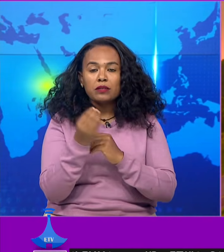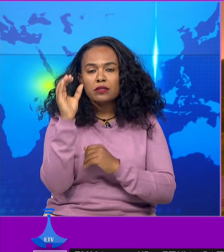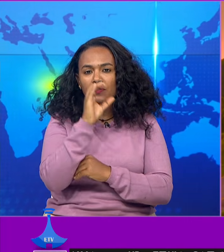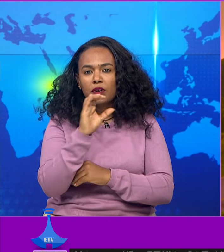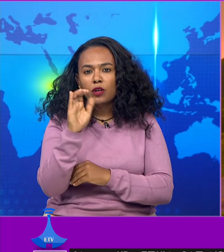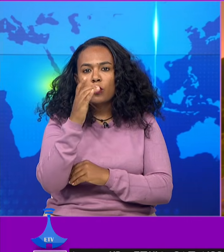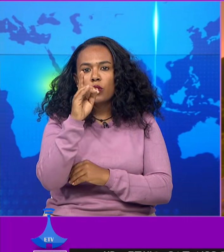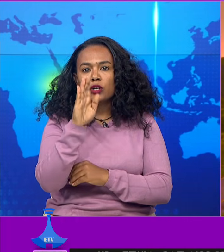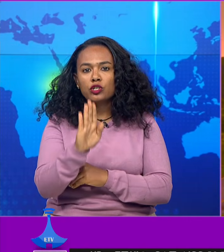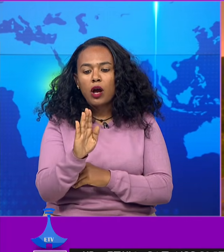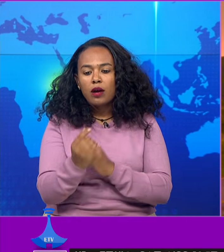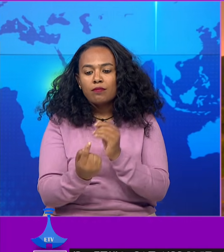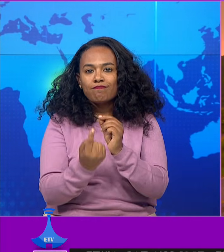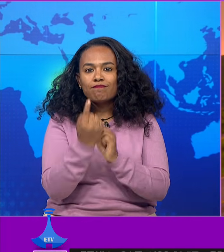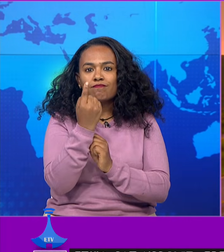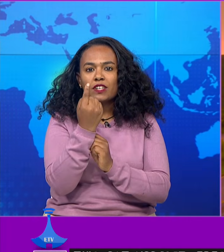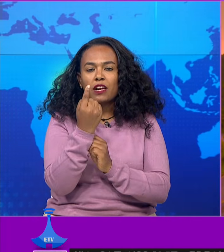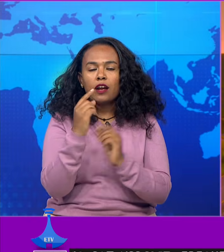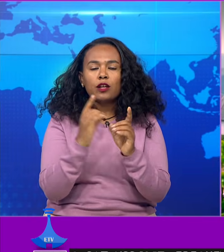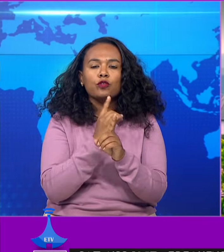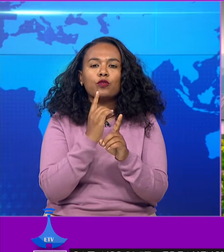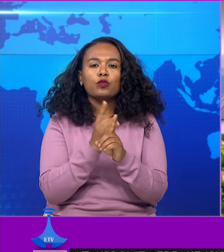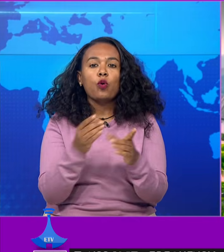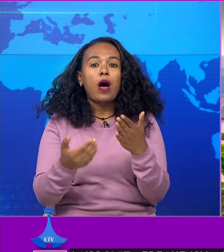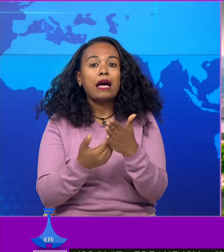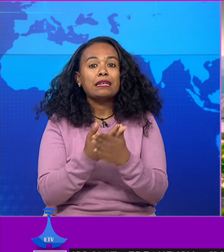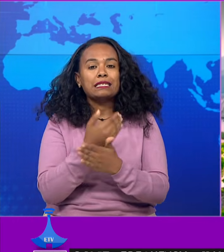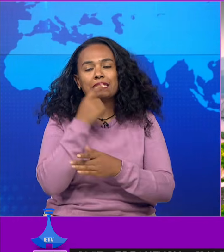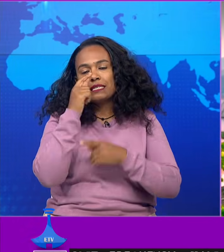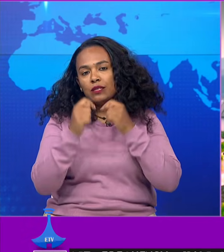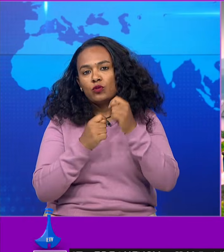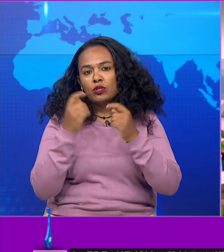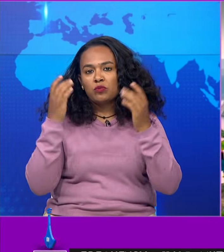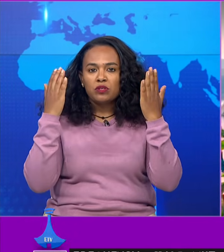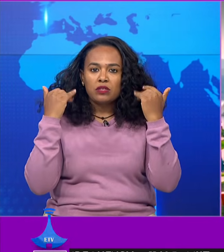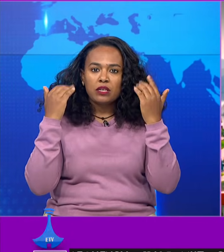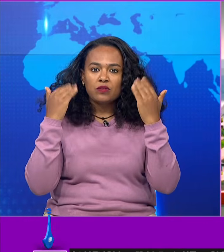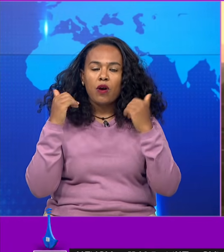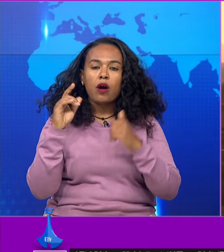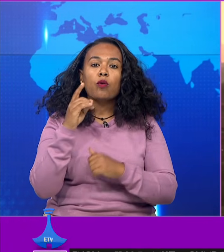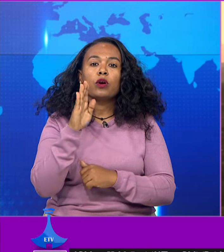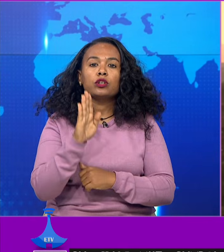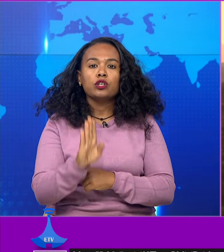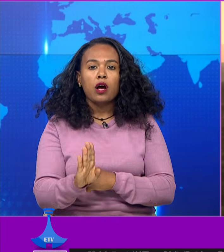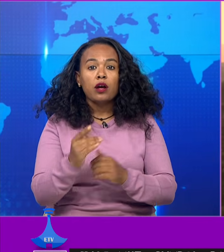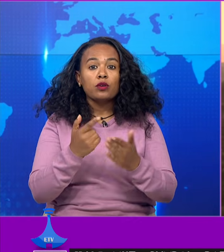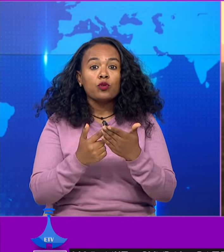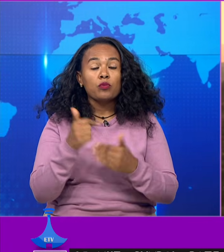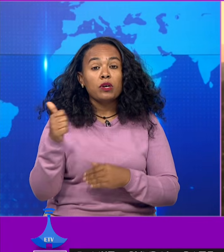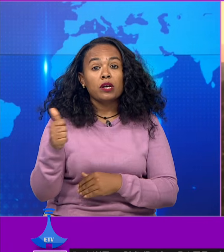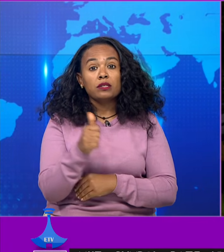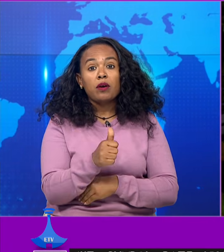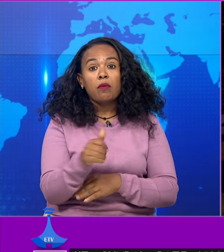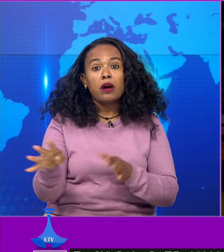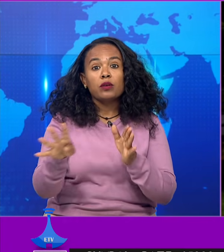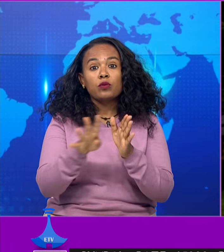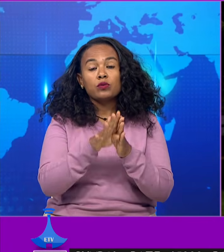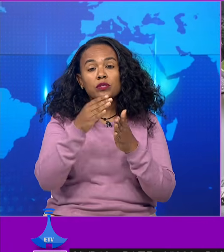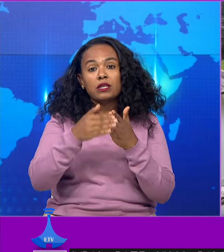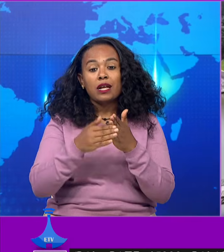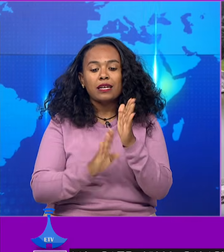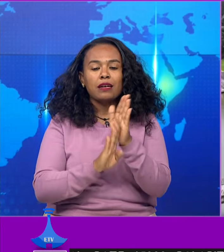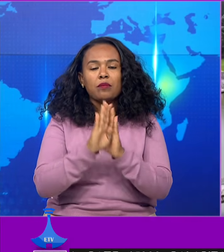ኮይሻ ብቅ ይላል። የተፈጥሮ አዲስ የቱሪዝም ተስፋ ኮይሻ። እንዲሁም የአዲስ አበባ የወንዝ ዳር የልማት